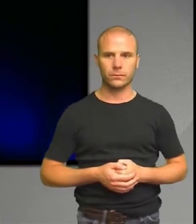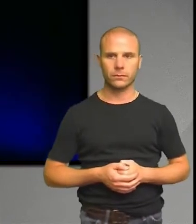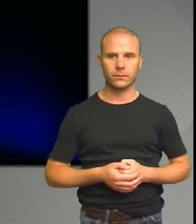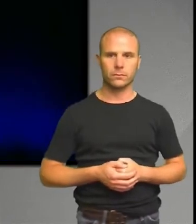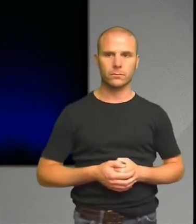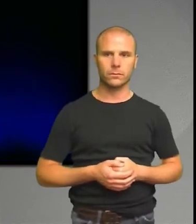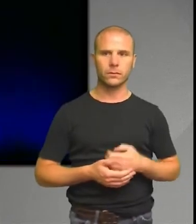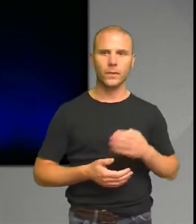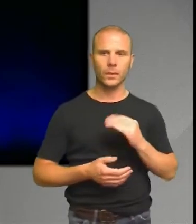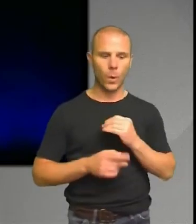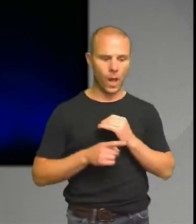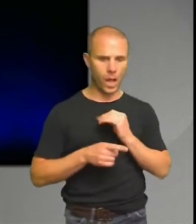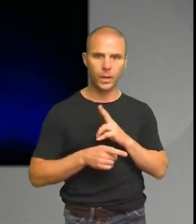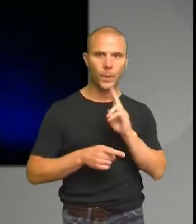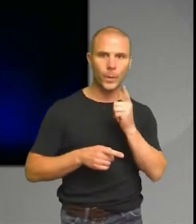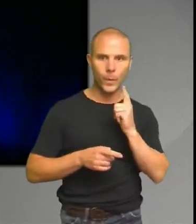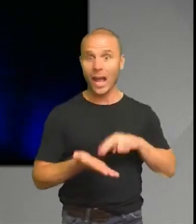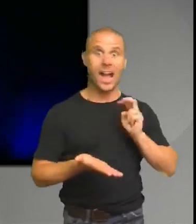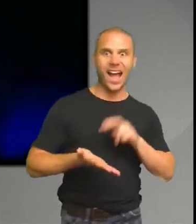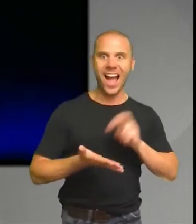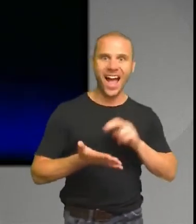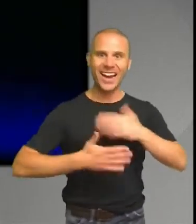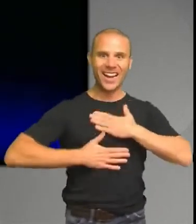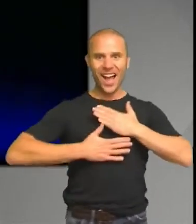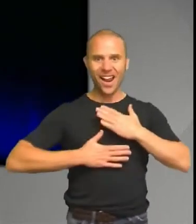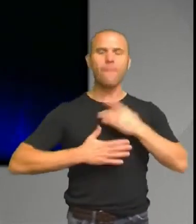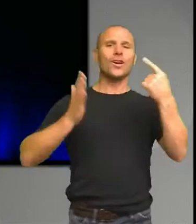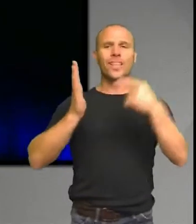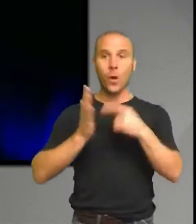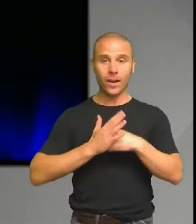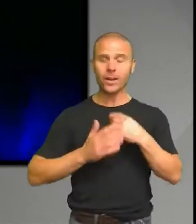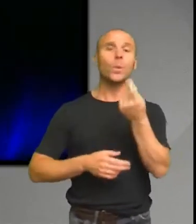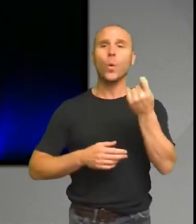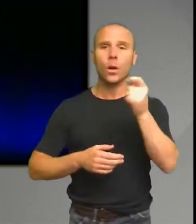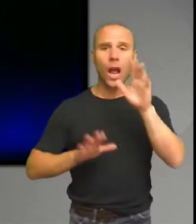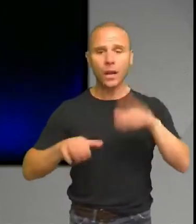Och där kom han ut skuttande och hoppande och var glad för första gången fått uppmärksamhet.